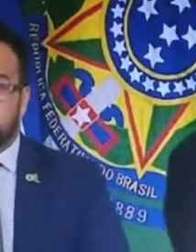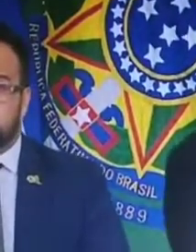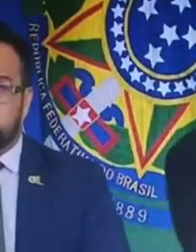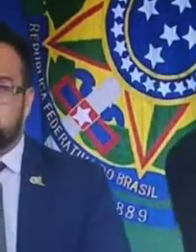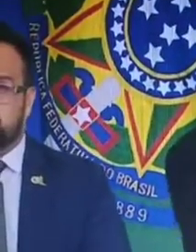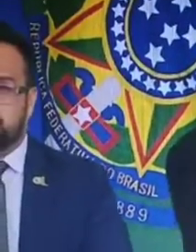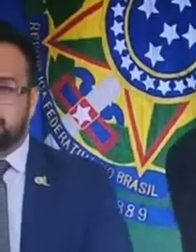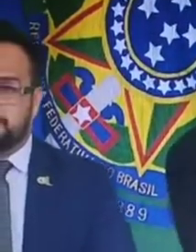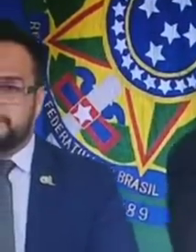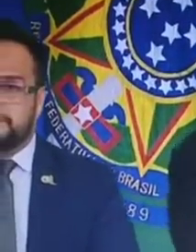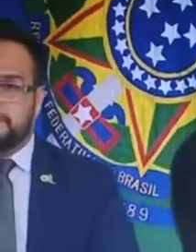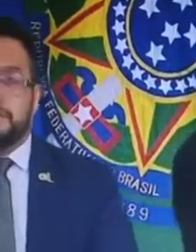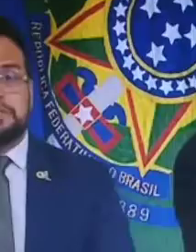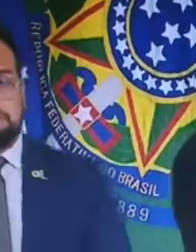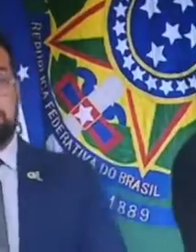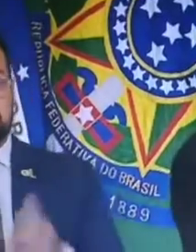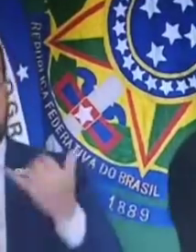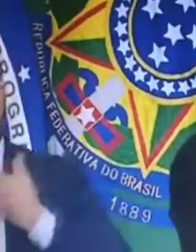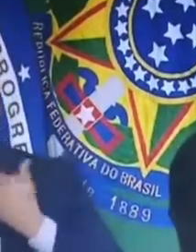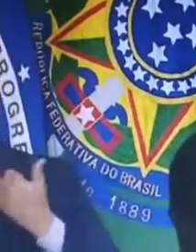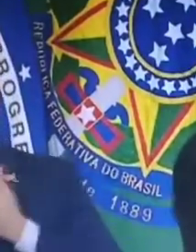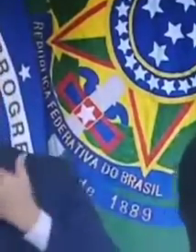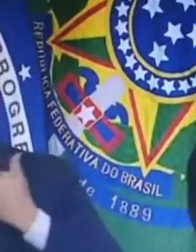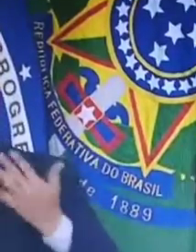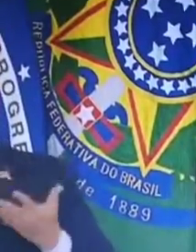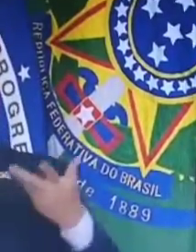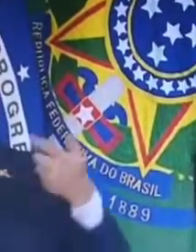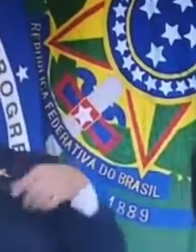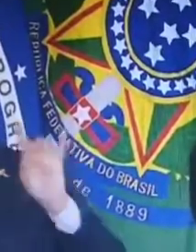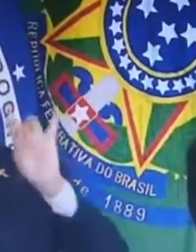Ele trouxe uma excelente notícia. Algumas coisas a gente